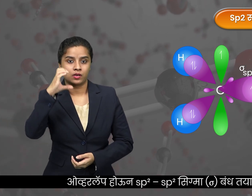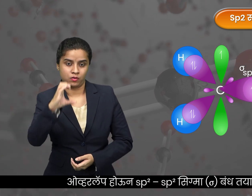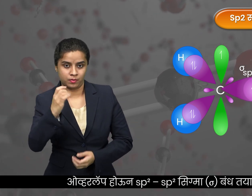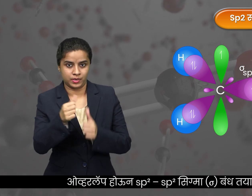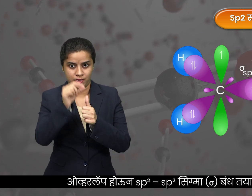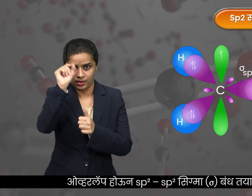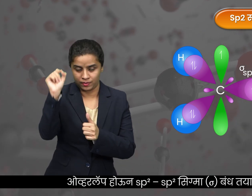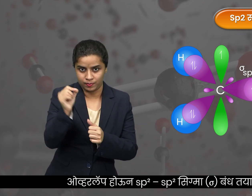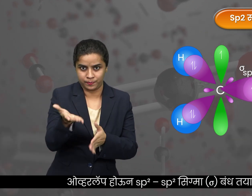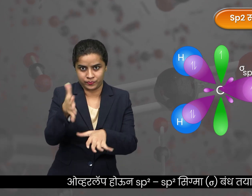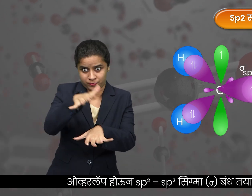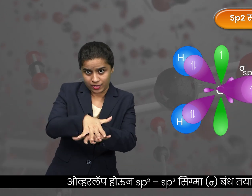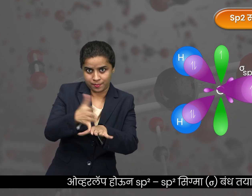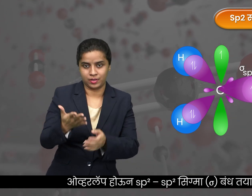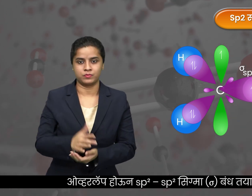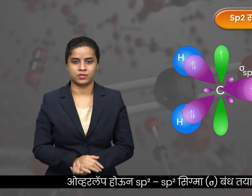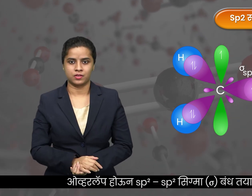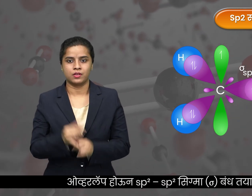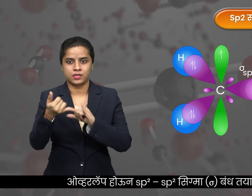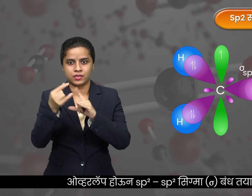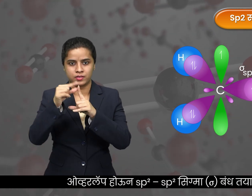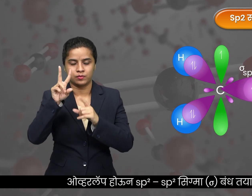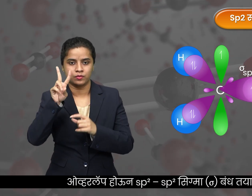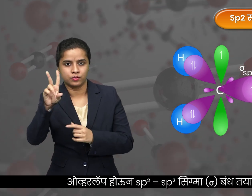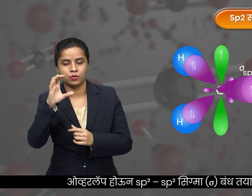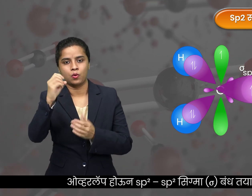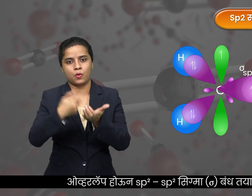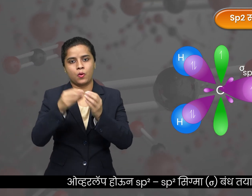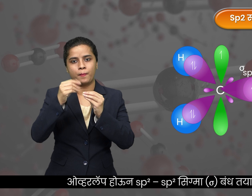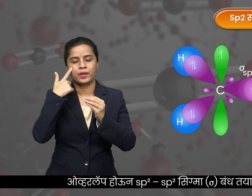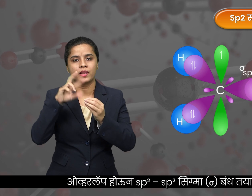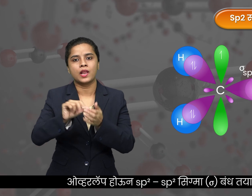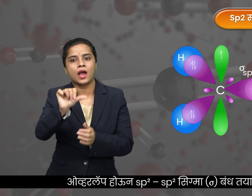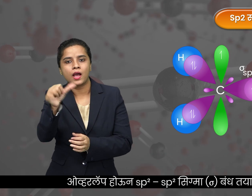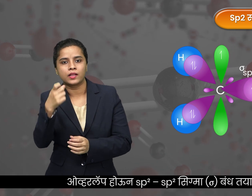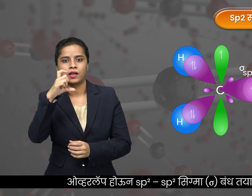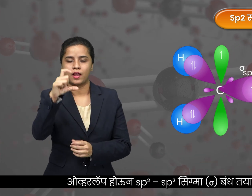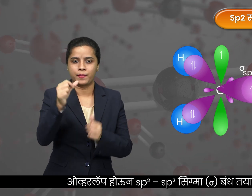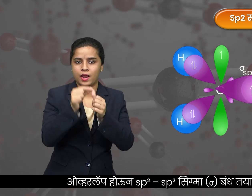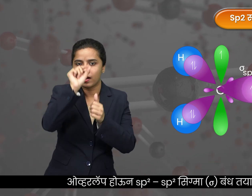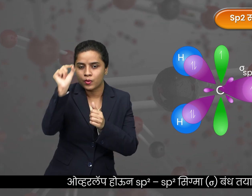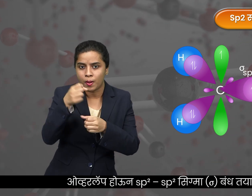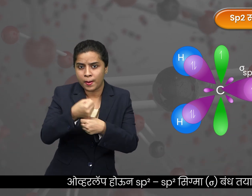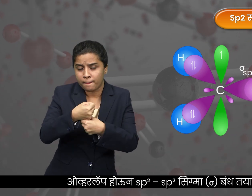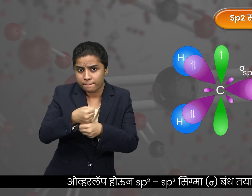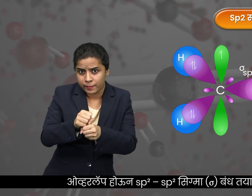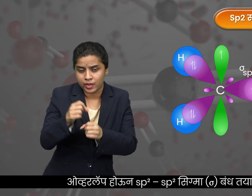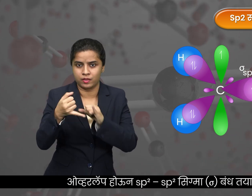कक्षेसोबत ओव्हरलॅप होऊन sp2 - sp2 सिग्मा बंध तयार करतो.